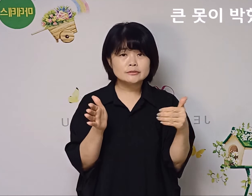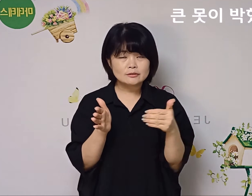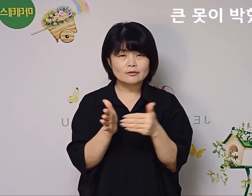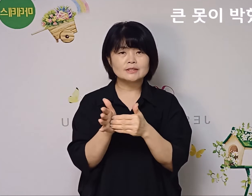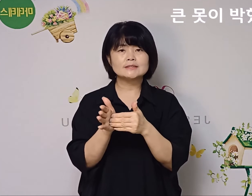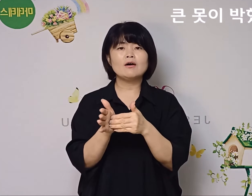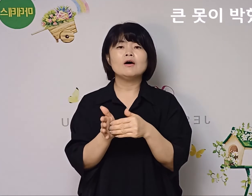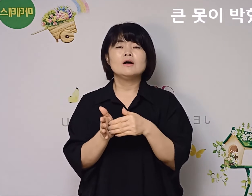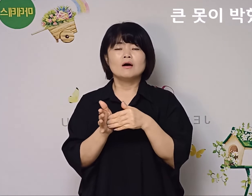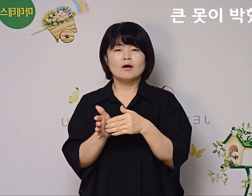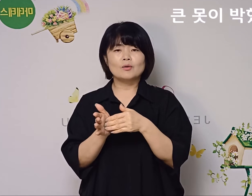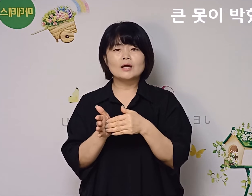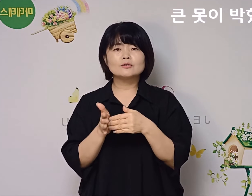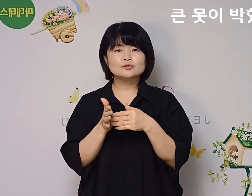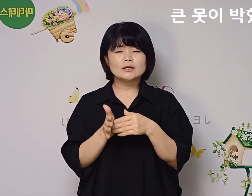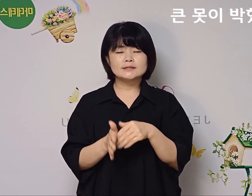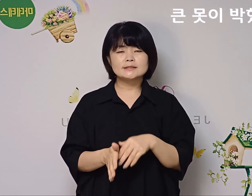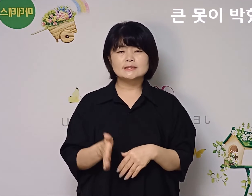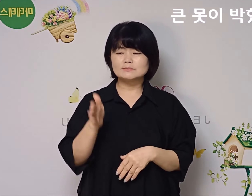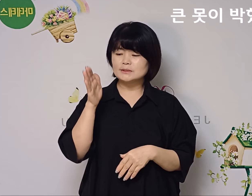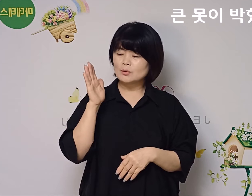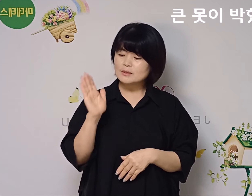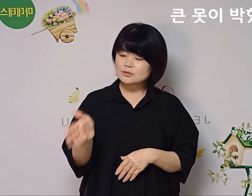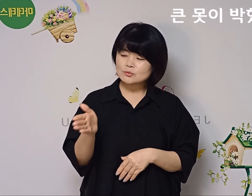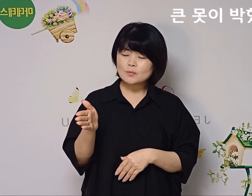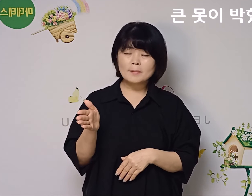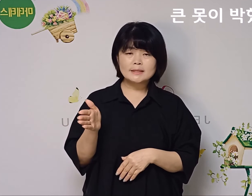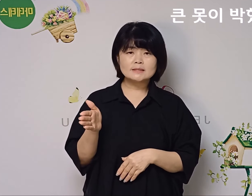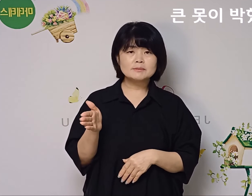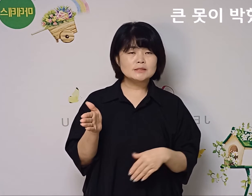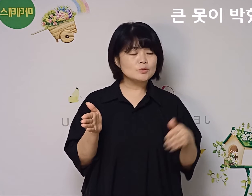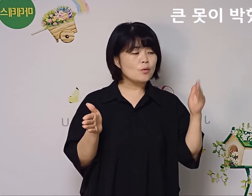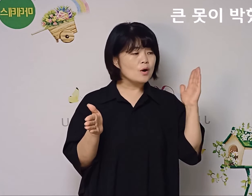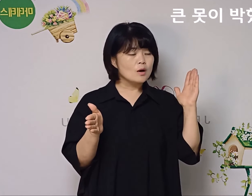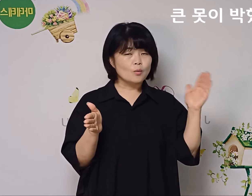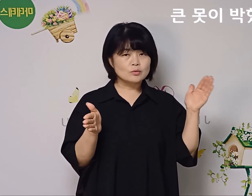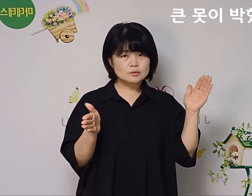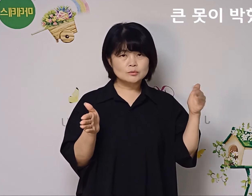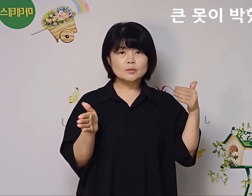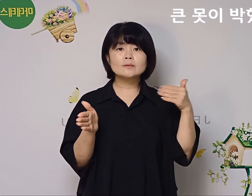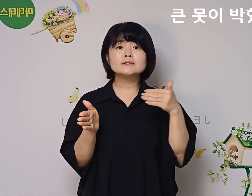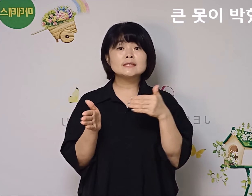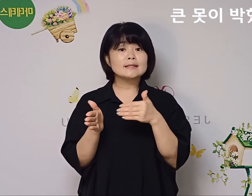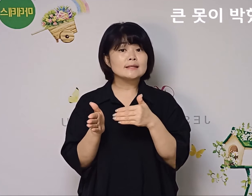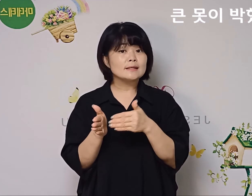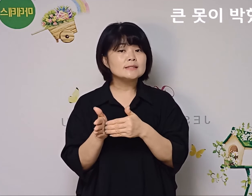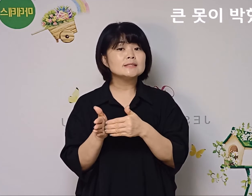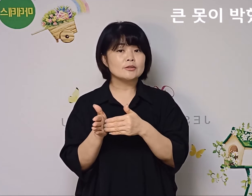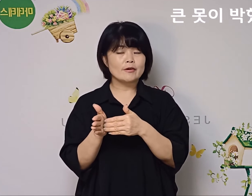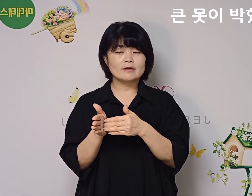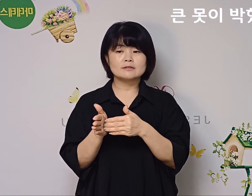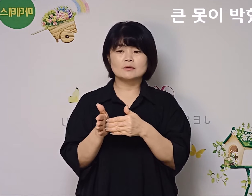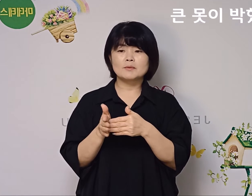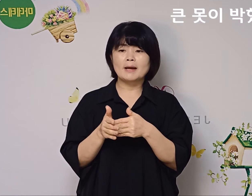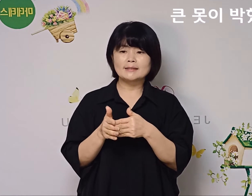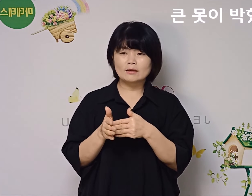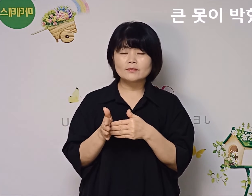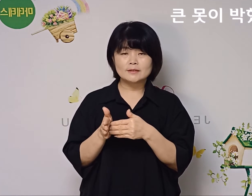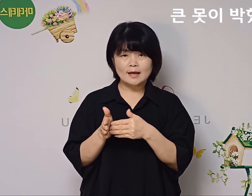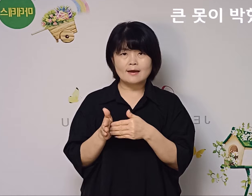박혔었어요. 그래서 과거 수화를 넣겠습니다. 왼쪽 손바닥을 피시고 오른손 손끝을 갖다 대시는 거예요. 그러면